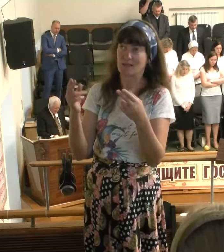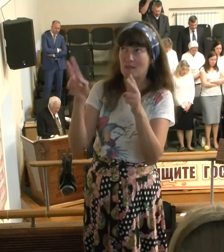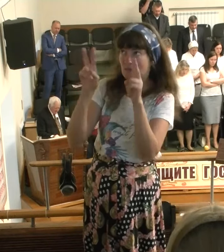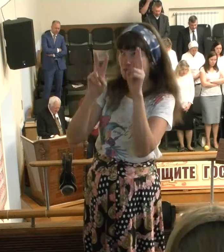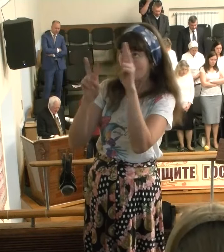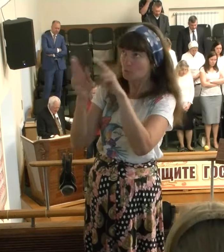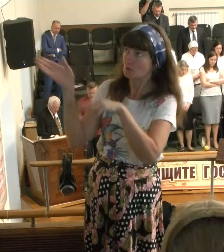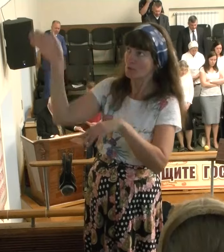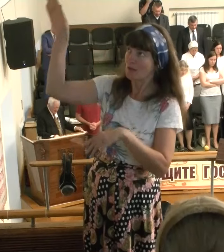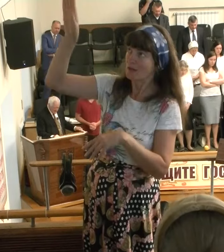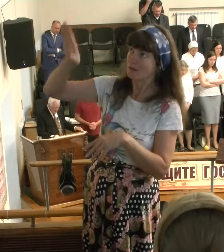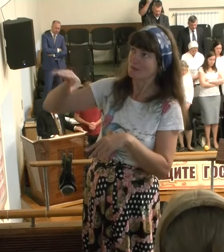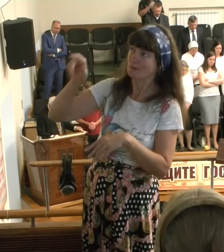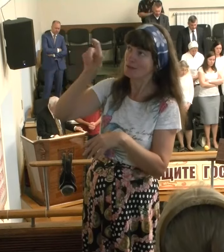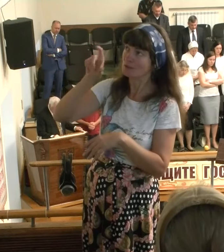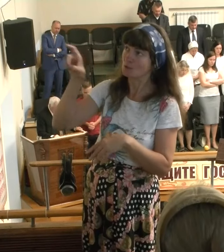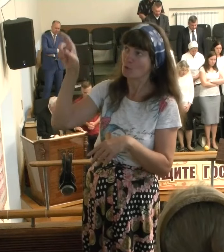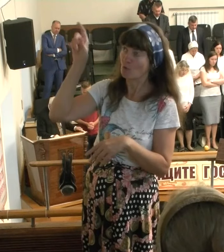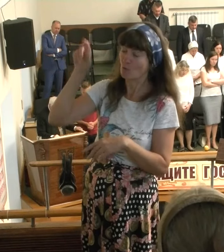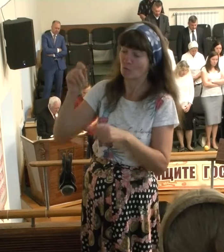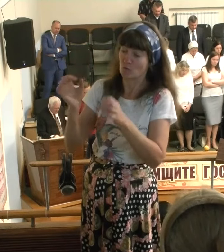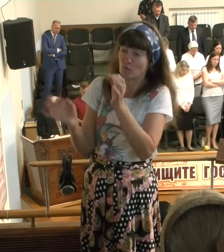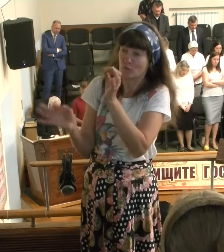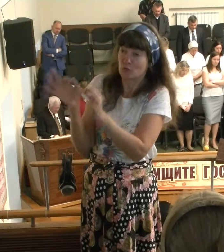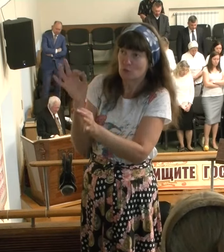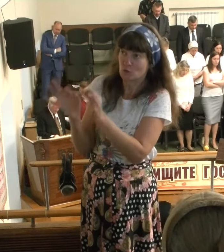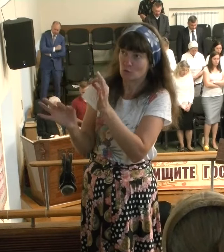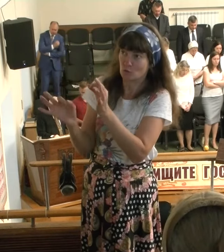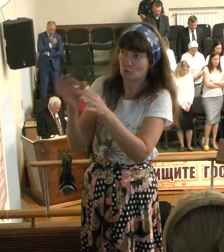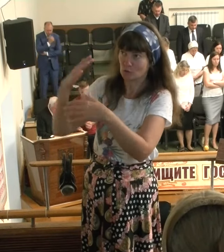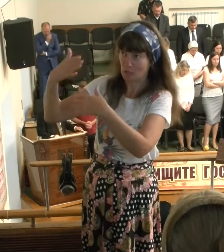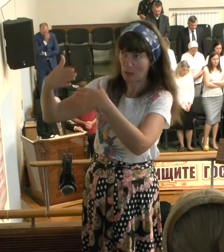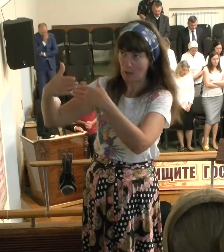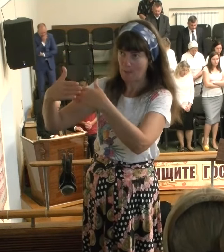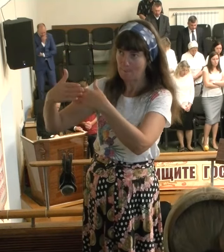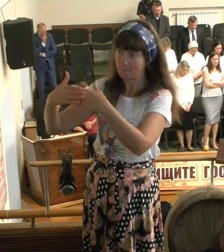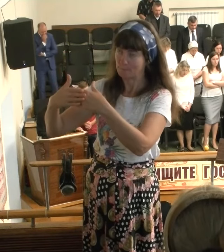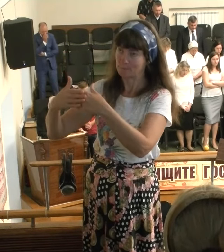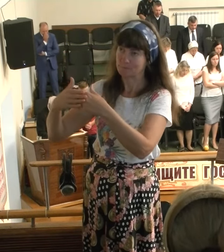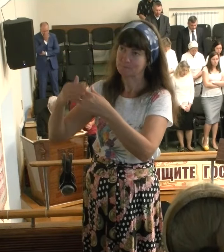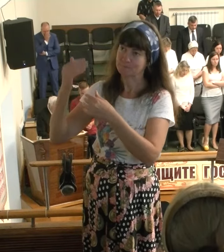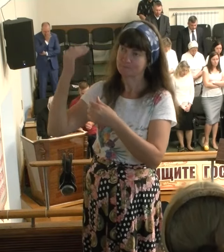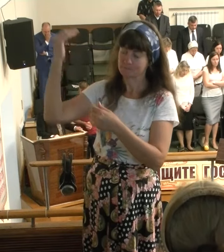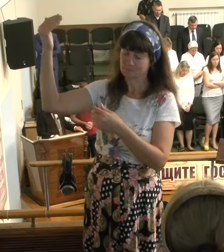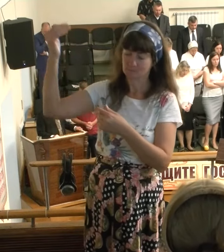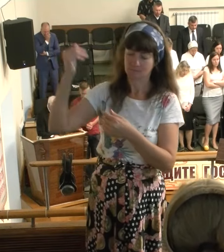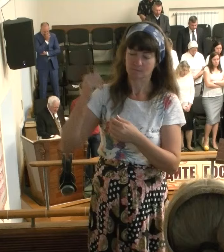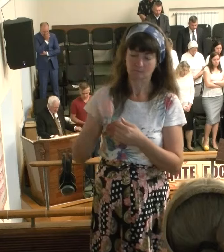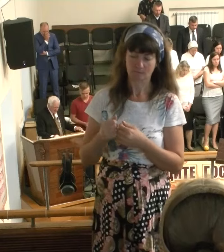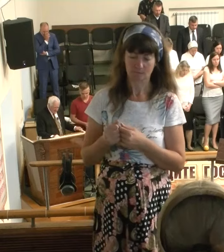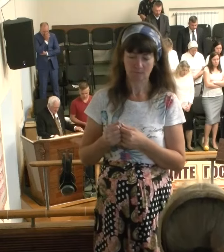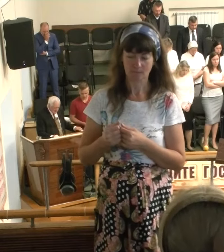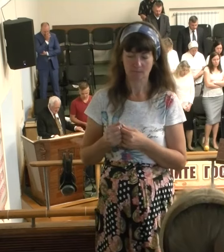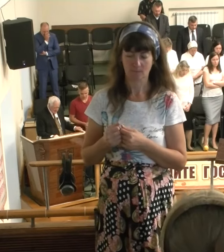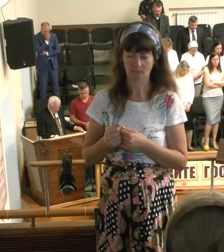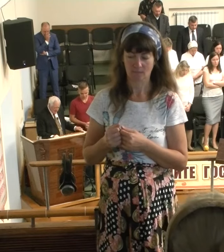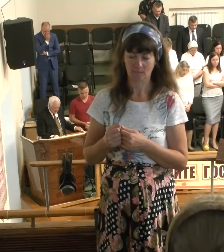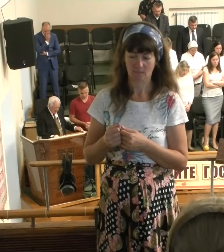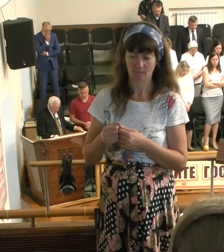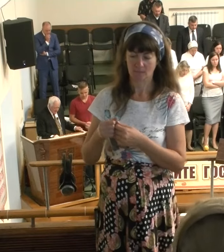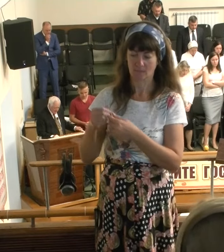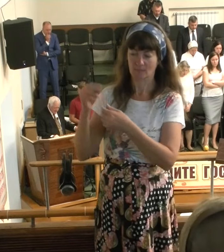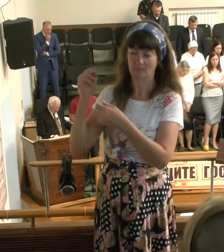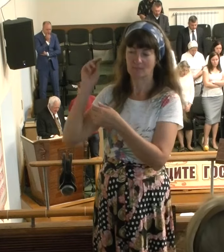в Гефсимании, в суд перед священником, Пилатом, Иродом, учиться